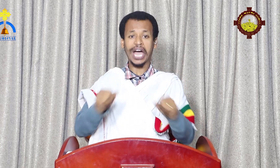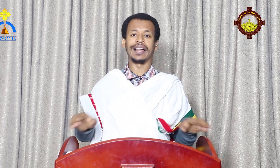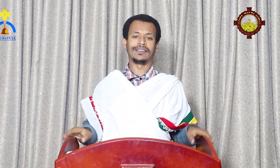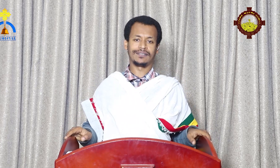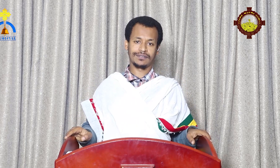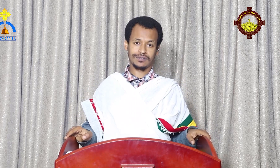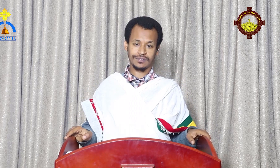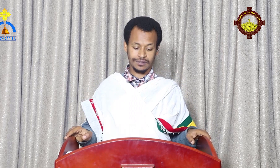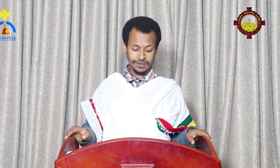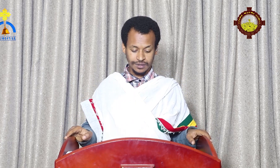ይቻላል።